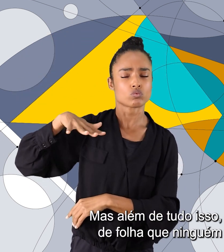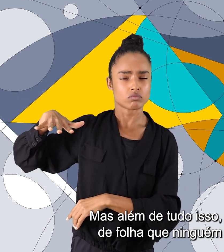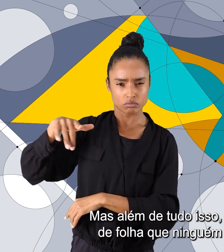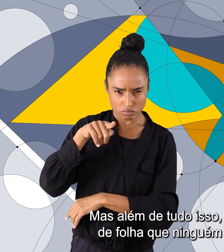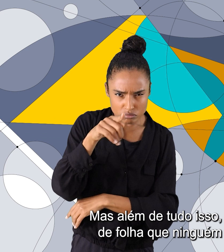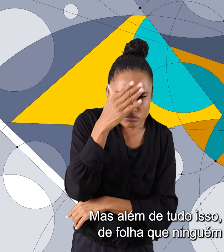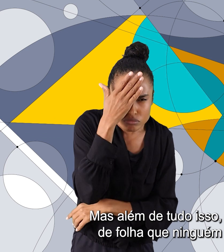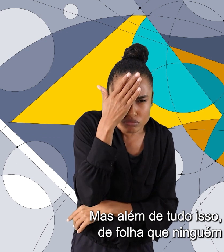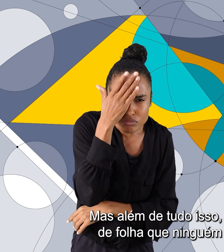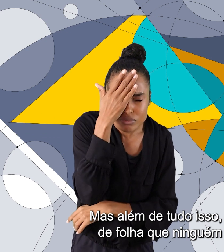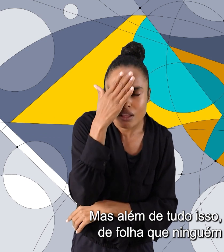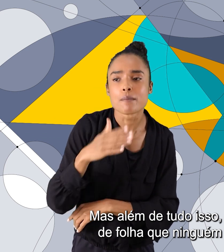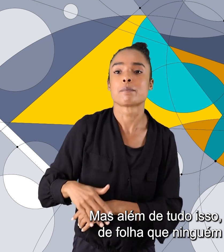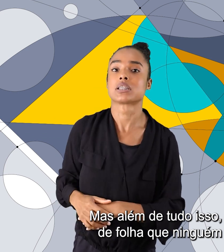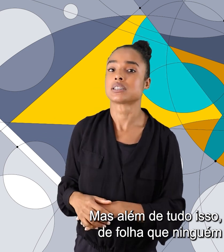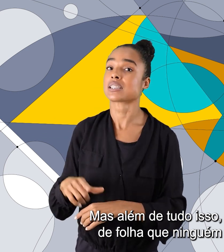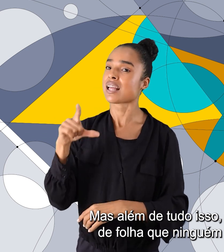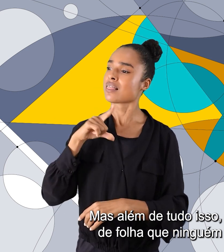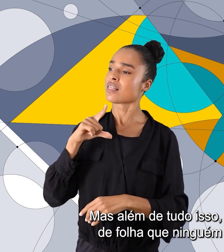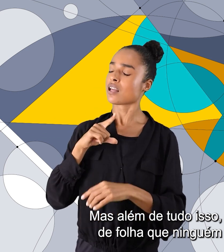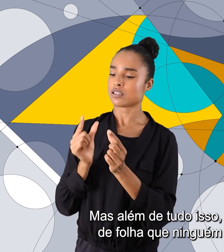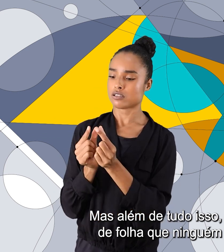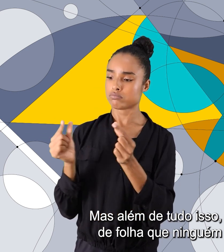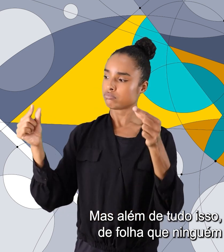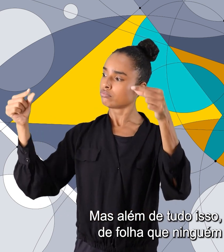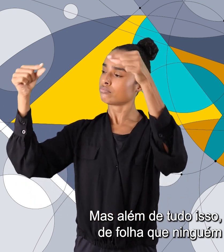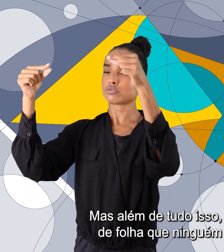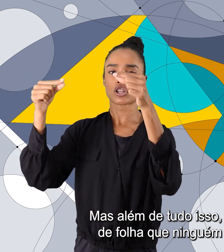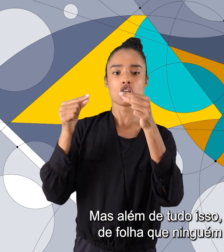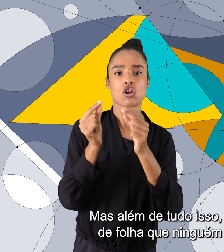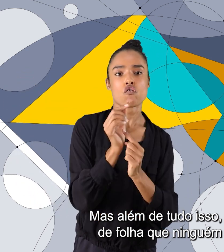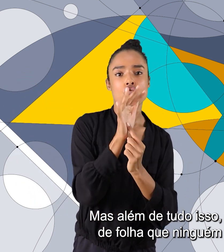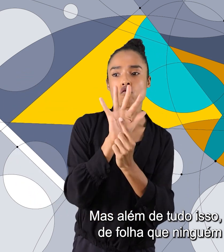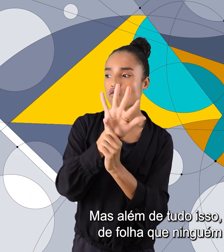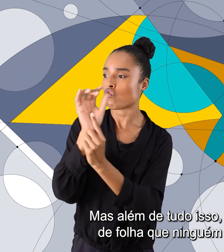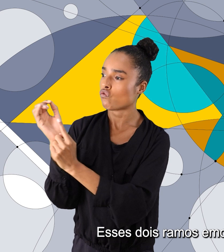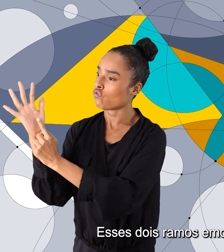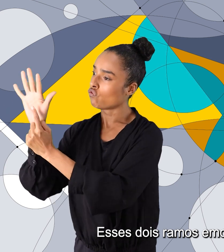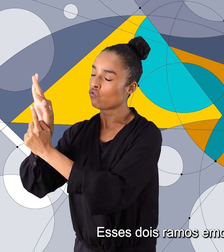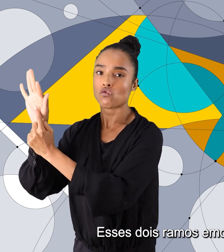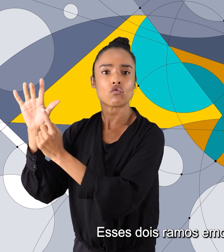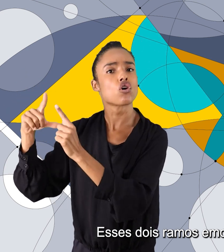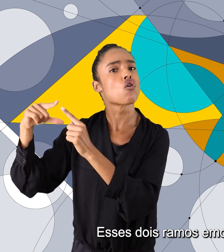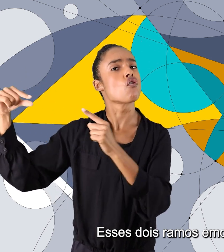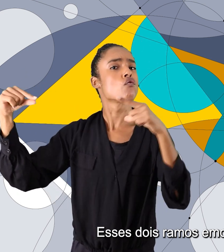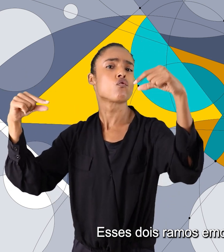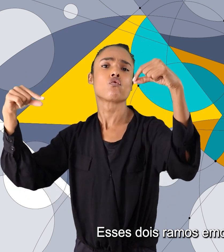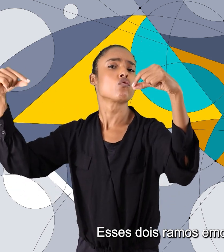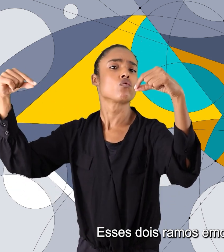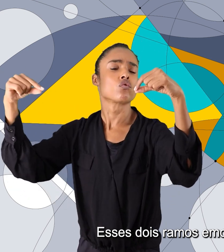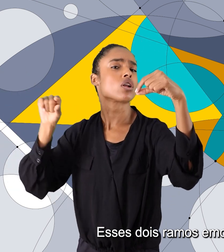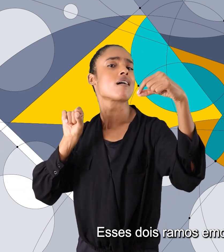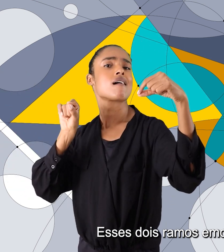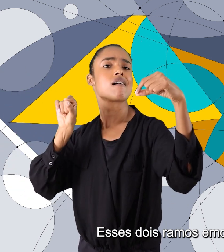Mas além de tudo isso, tem 2 raminhos de folha que ninguém costuma reparar. Esses 2 ramos